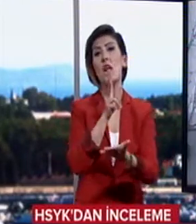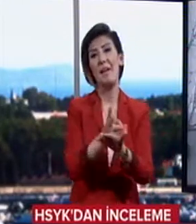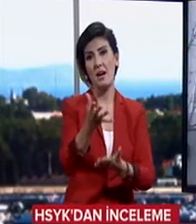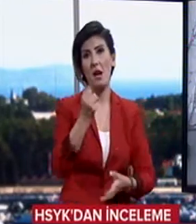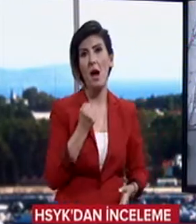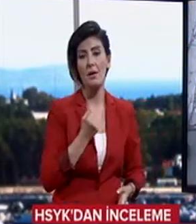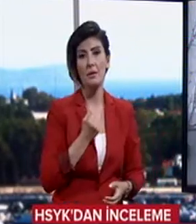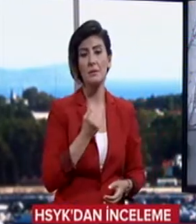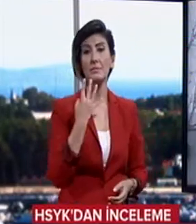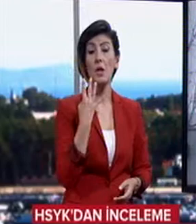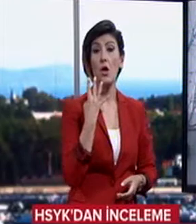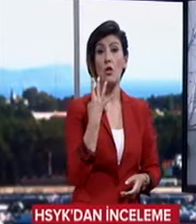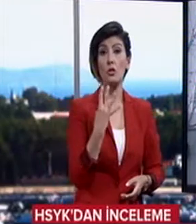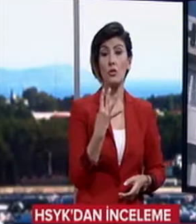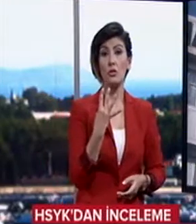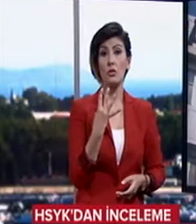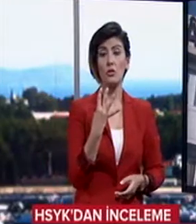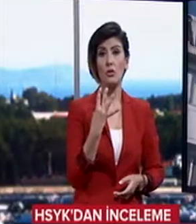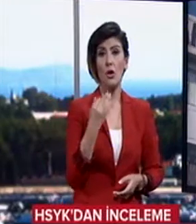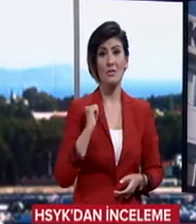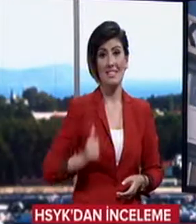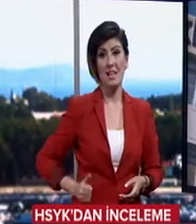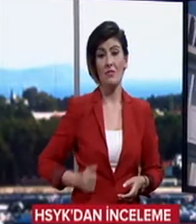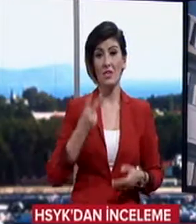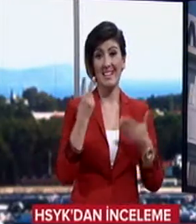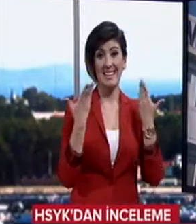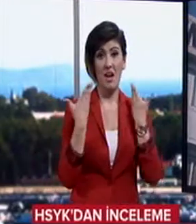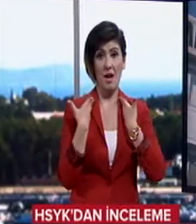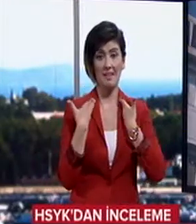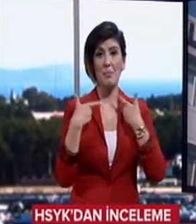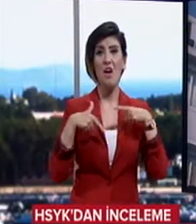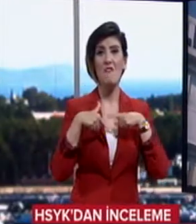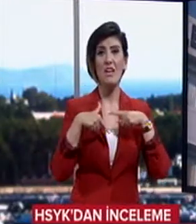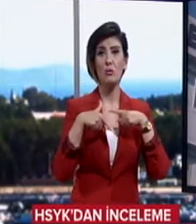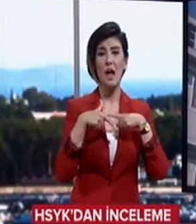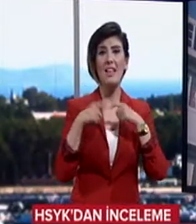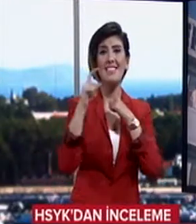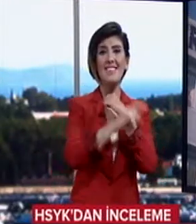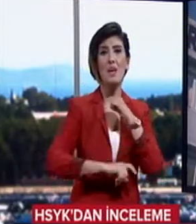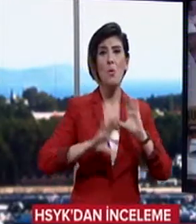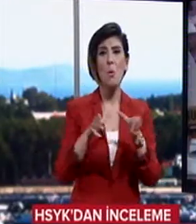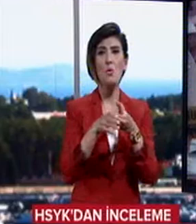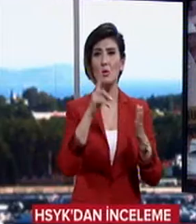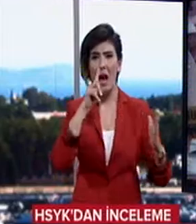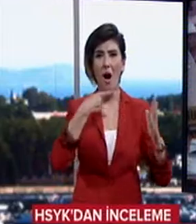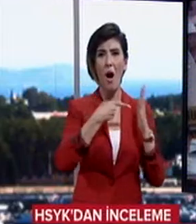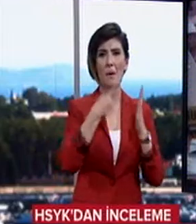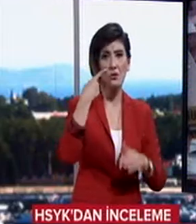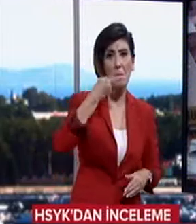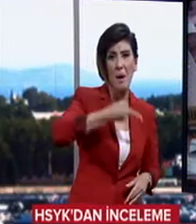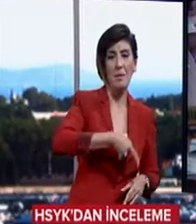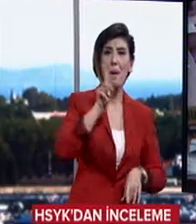kapsamında inceleme kararı aldı. 4 savcı ve 2 hakim, Fethullahçı terör örgütünün